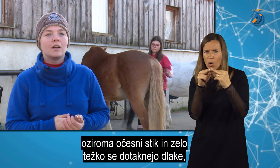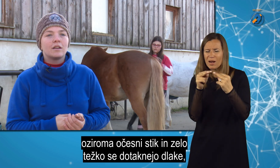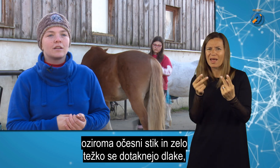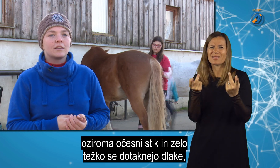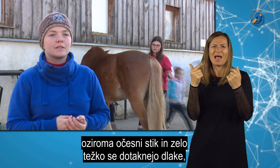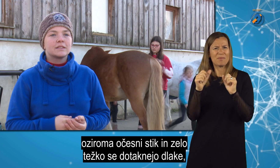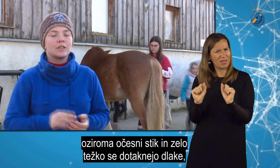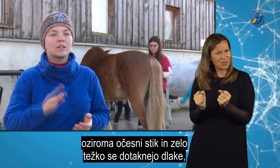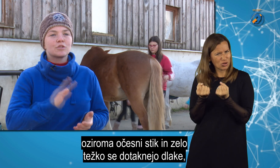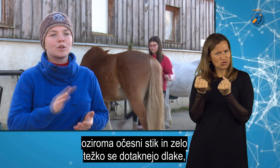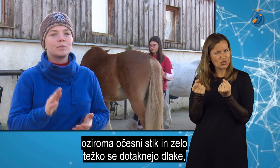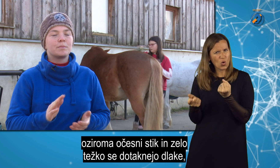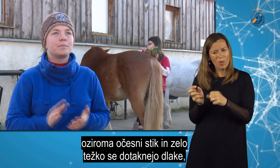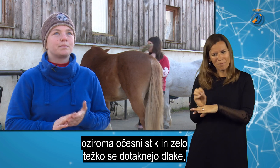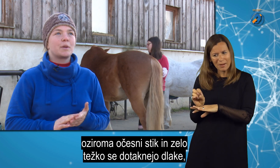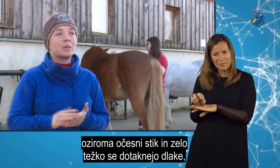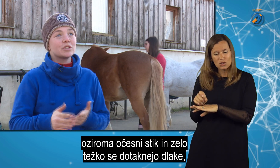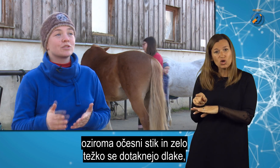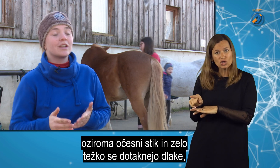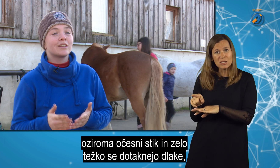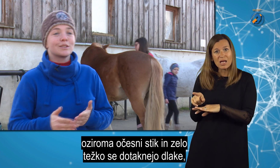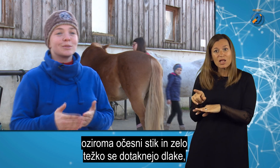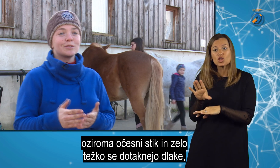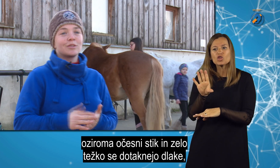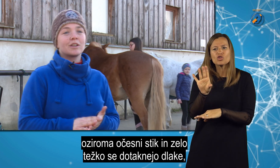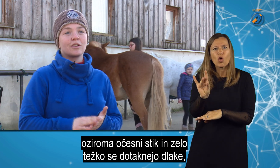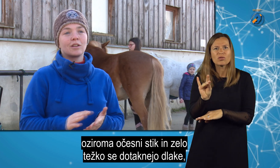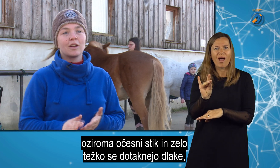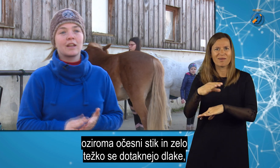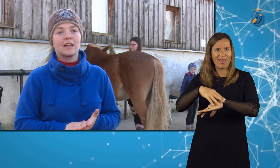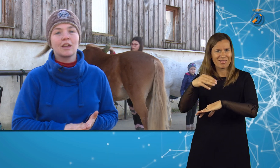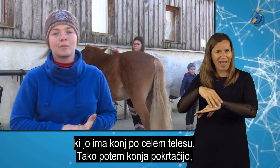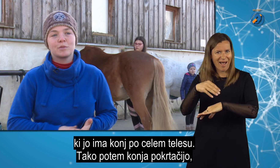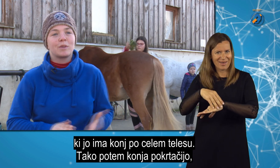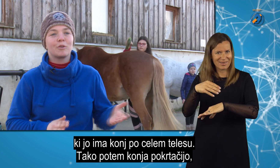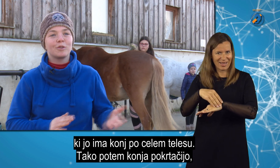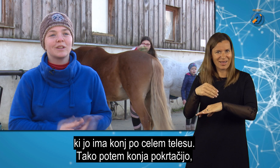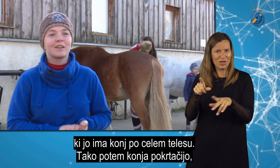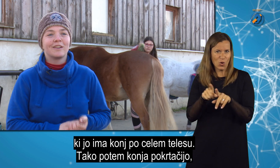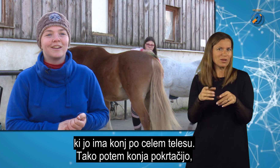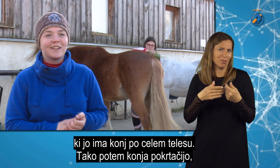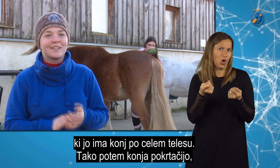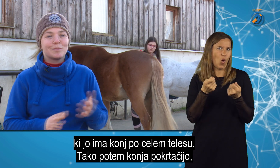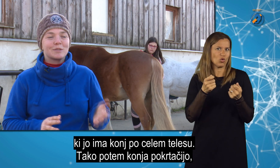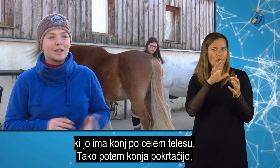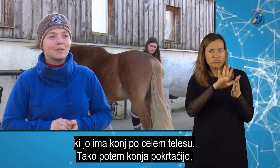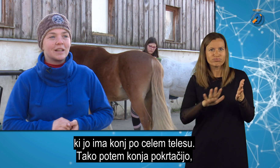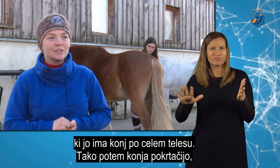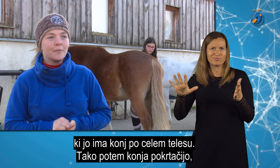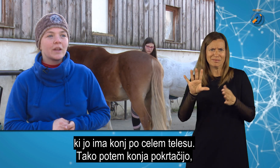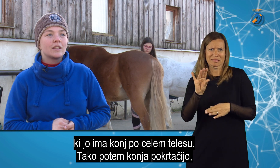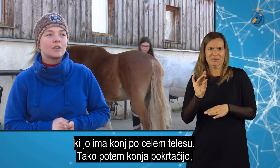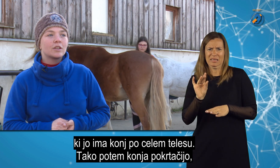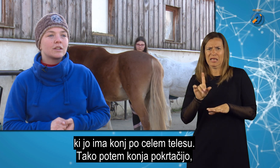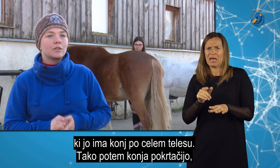pa zelo težko jih prepričaš do tega, da se v bistvu dotaknejo dlake, ki je pač pri konju itak po celem